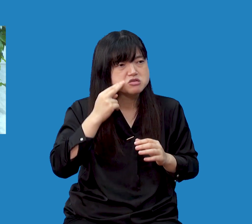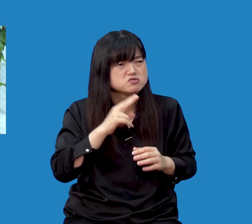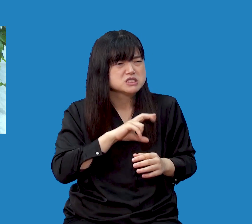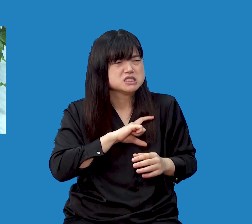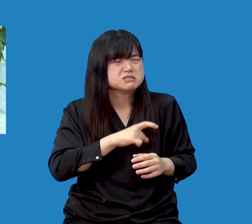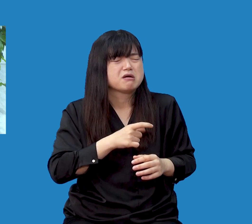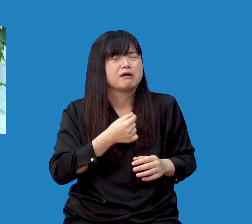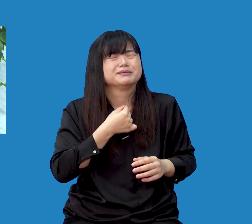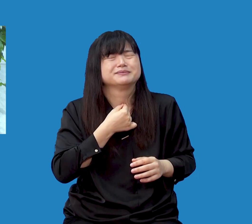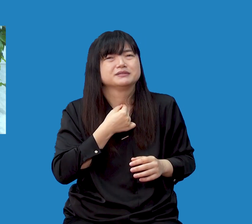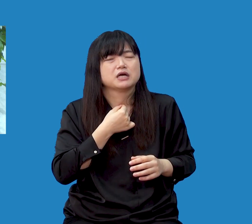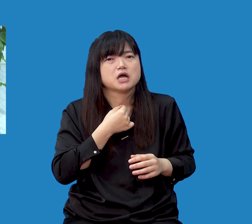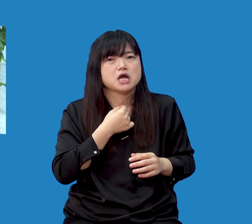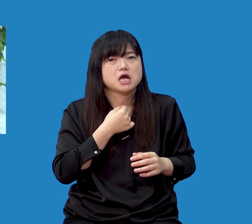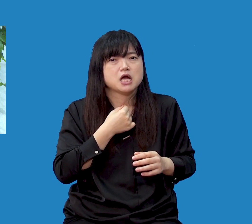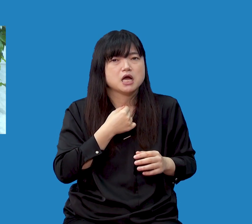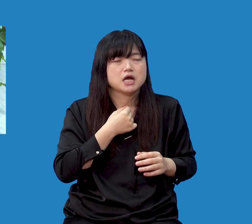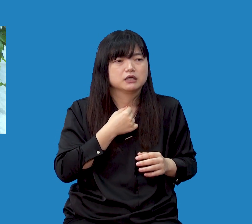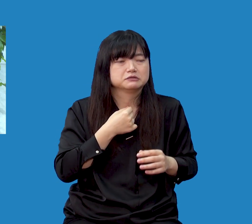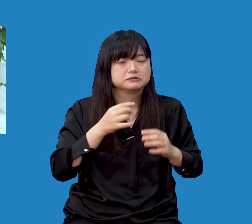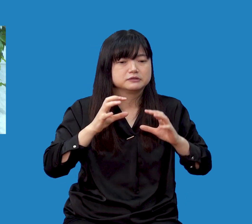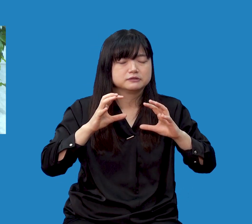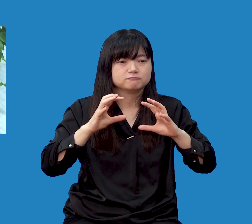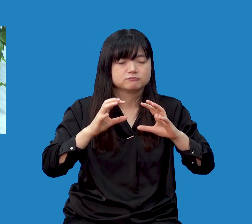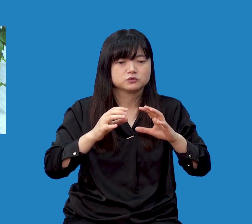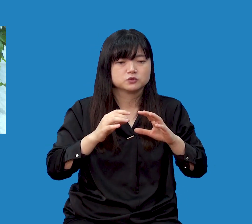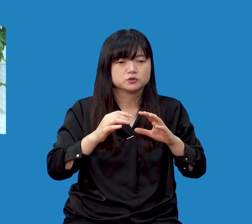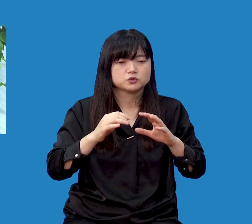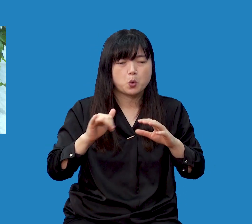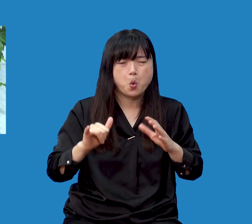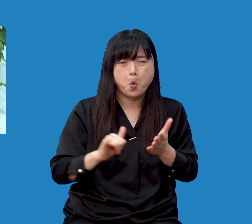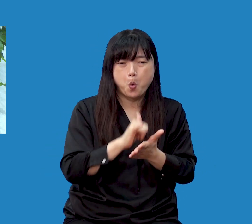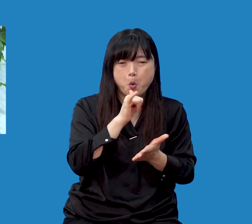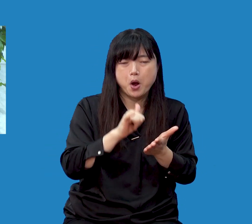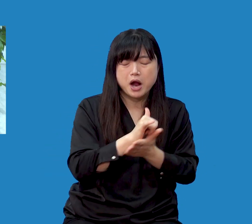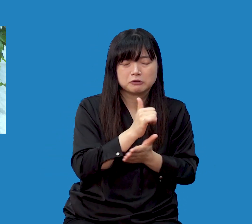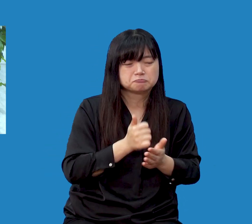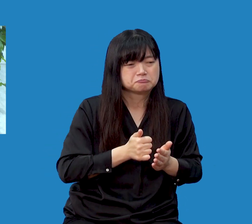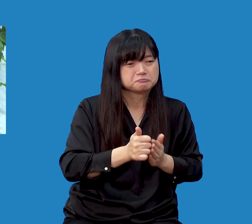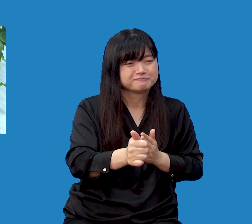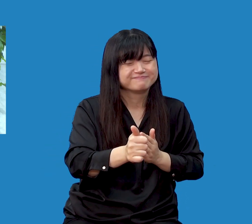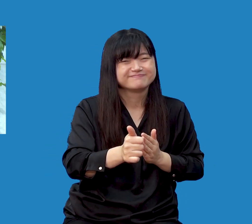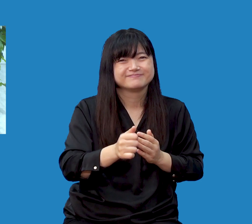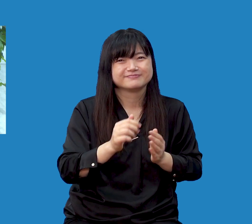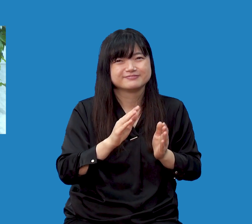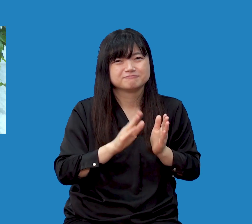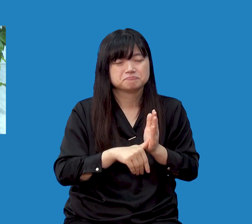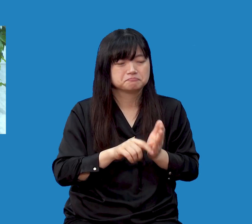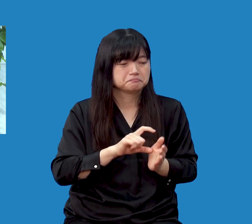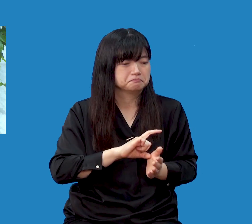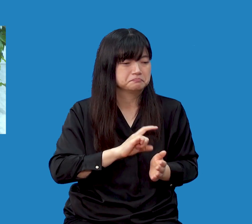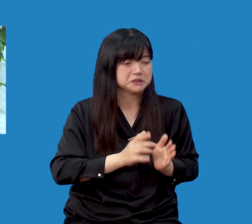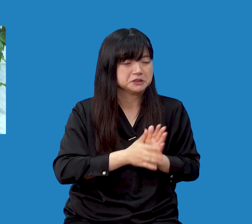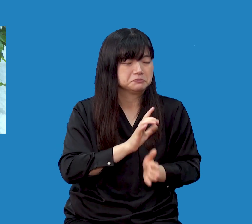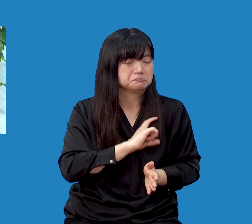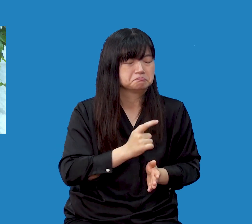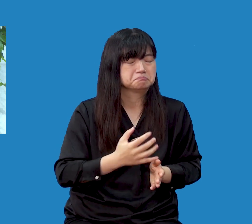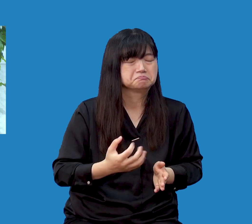공항 출입국 할 때 이렇게 미국 패스포트를 가진 사람들이